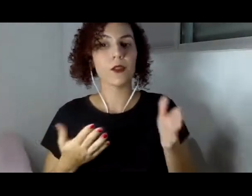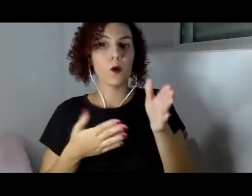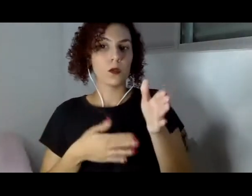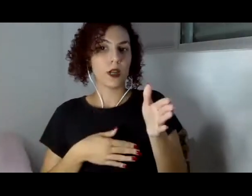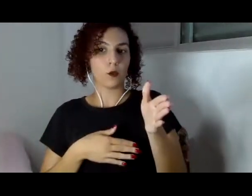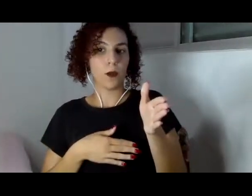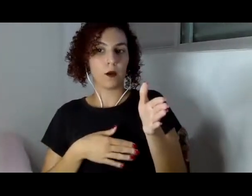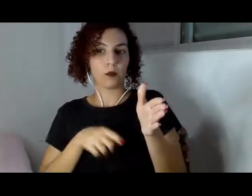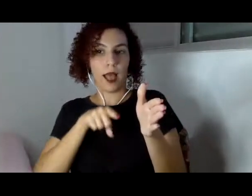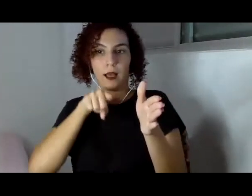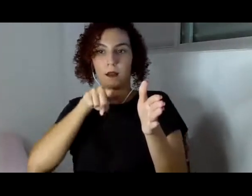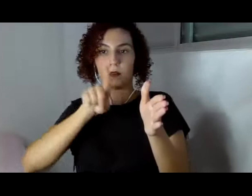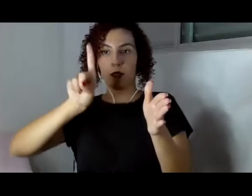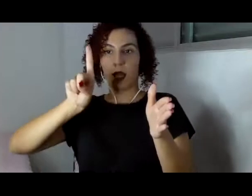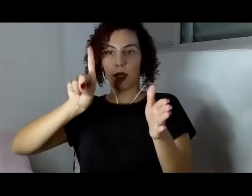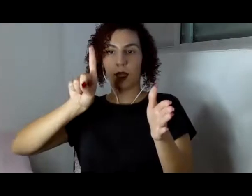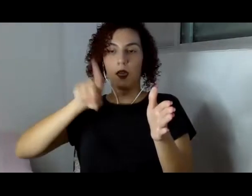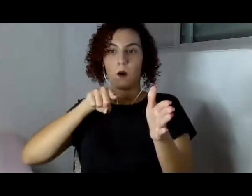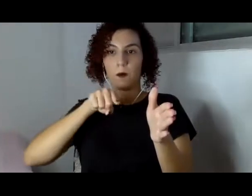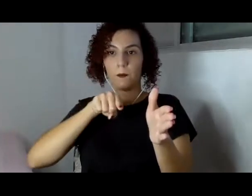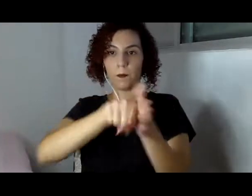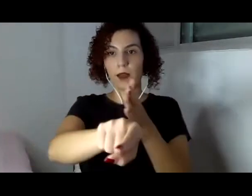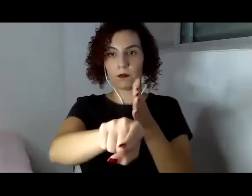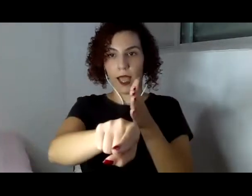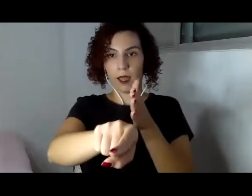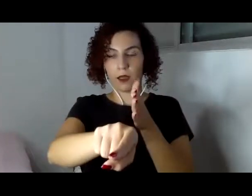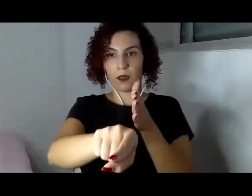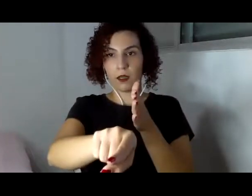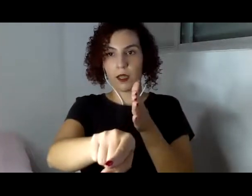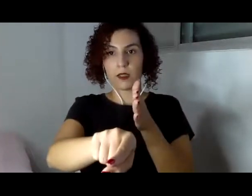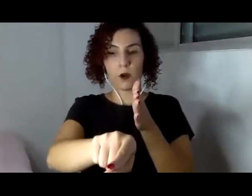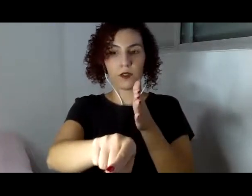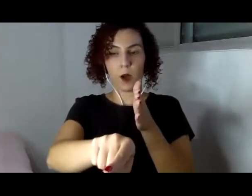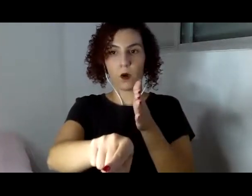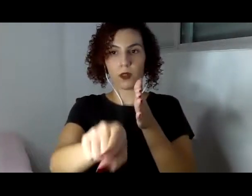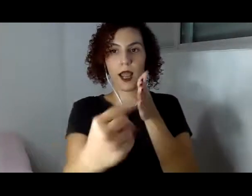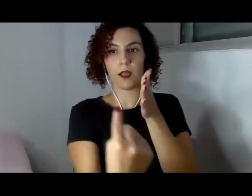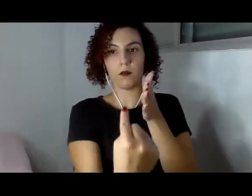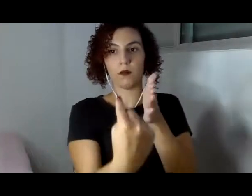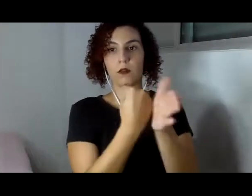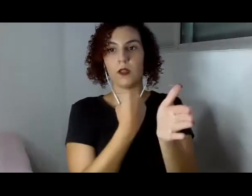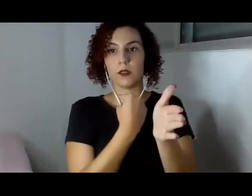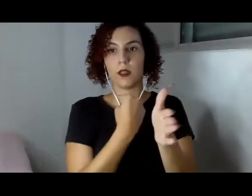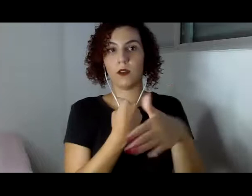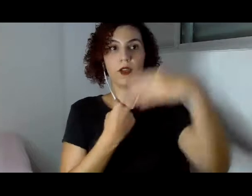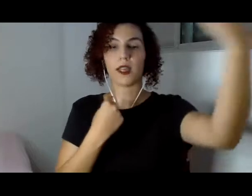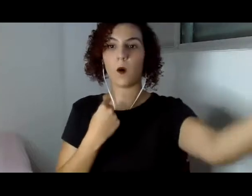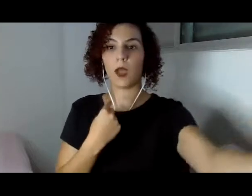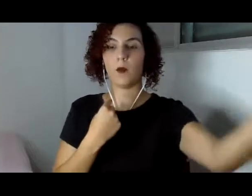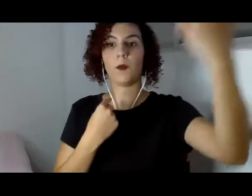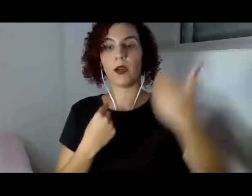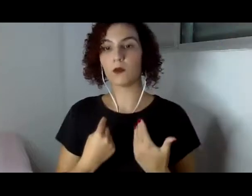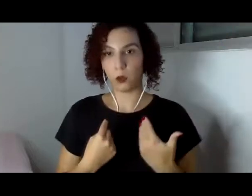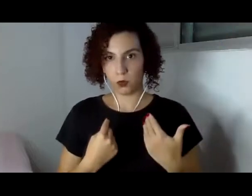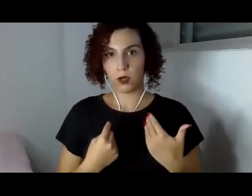perguntar. Sinal de perguntar. Aqui, ó, perguntar. Se eu fizer o contrário, significa que